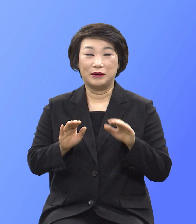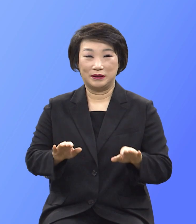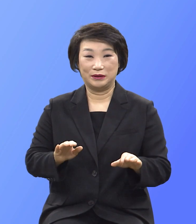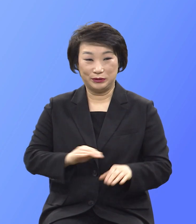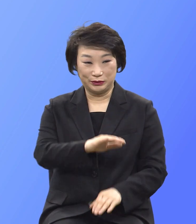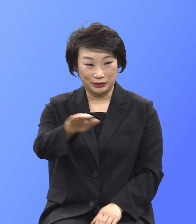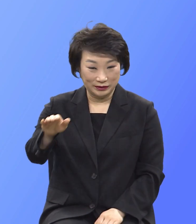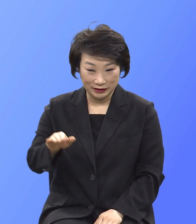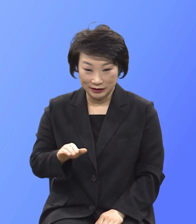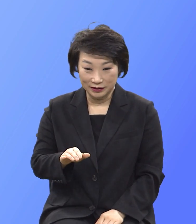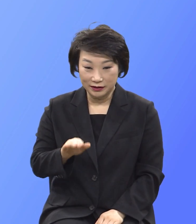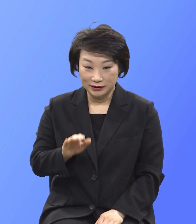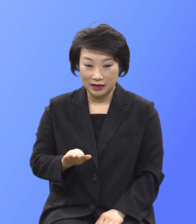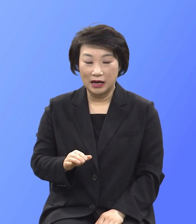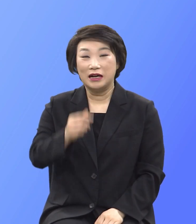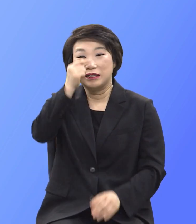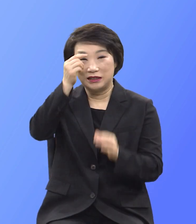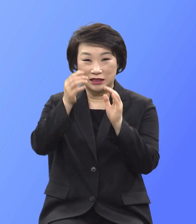우리